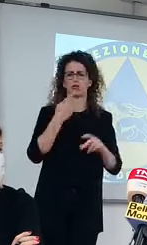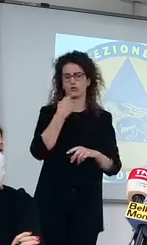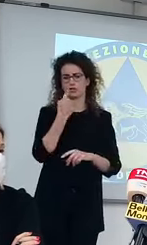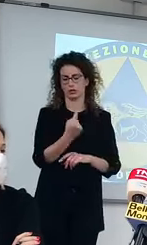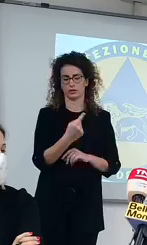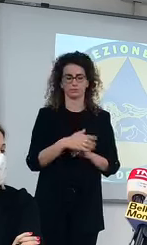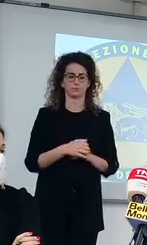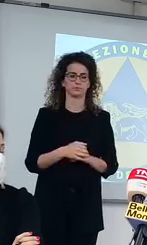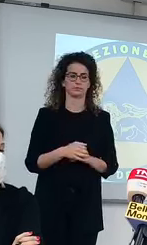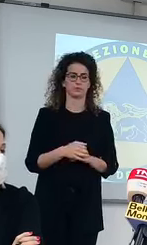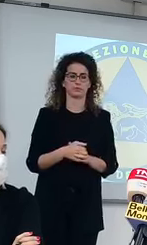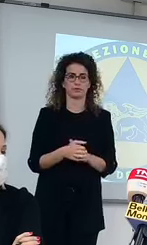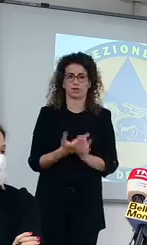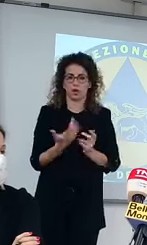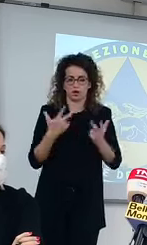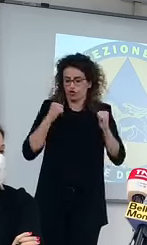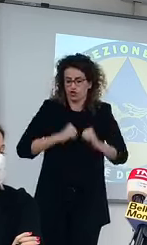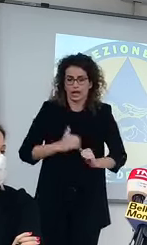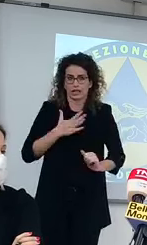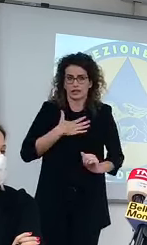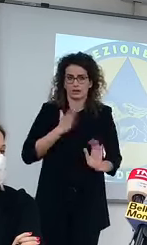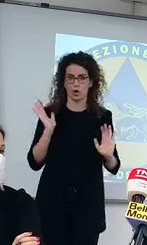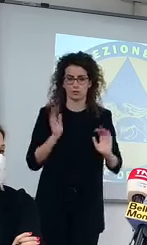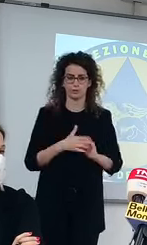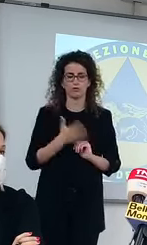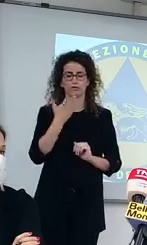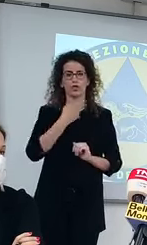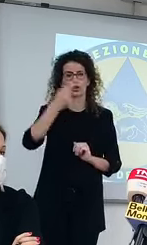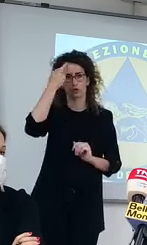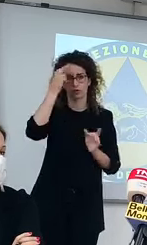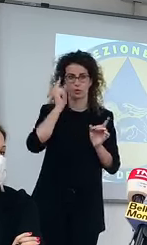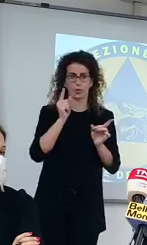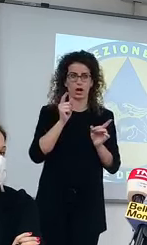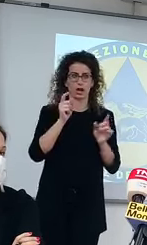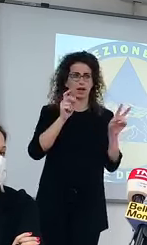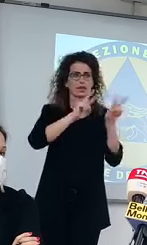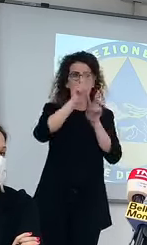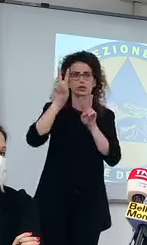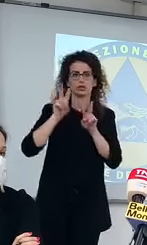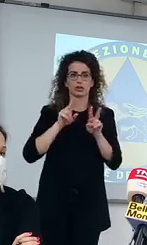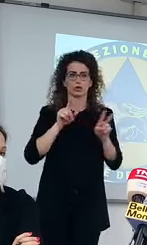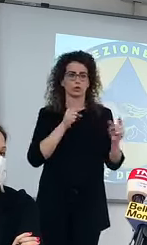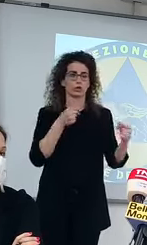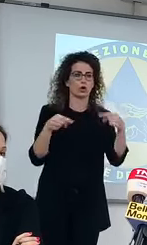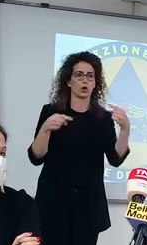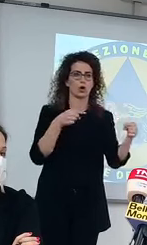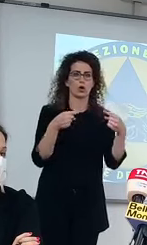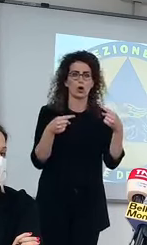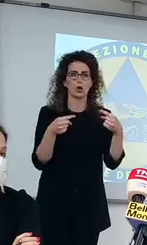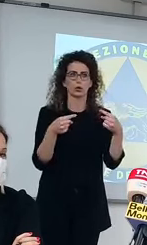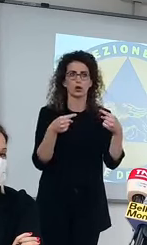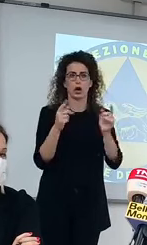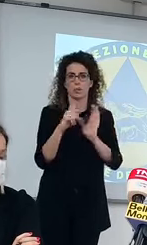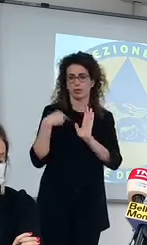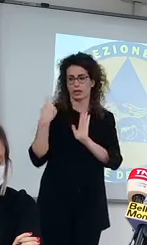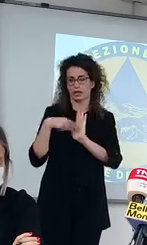la dico da cittadino. Vorrei ricordare che in altri paesi il dibattito c'è stato qualche mese fa, c'è chi ha sospeso la